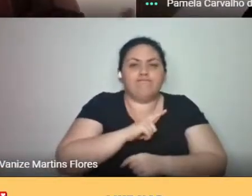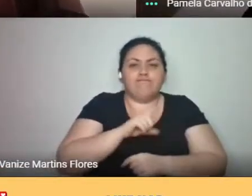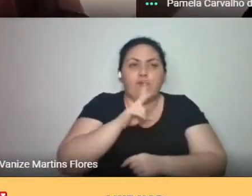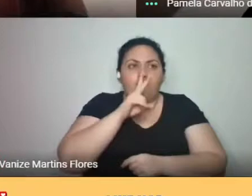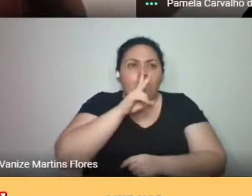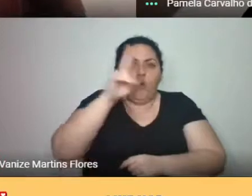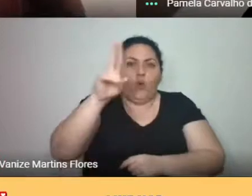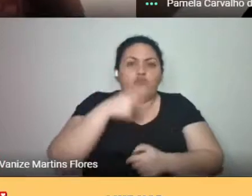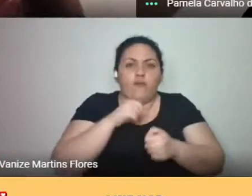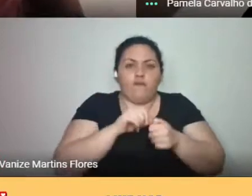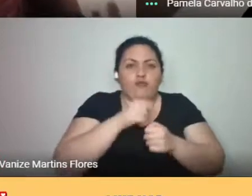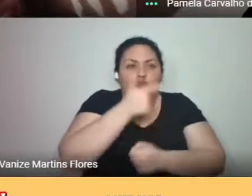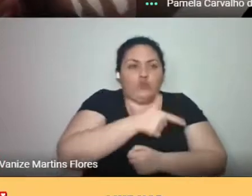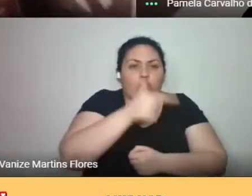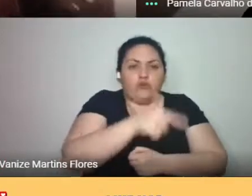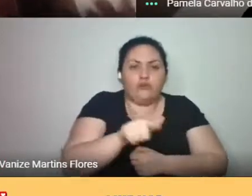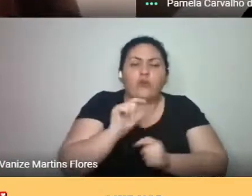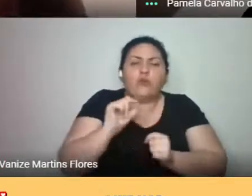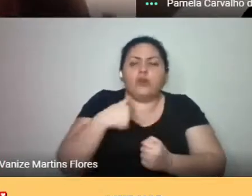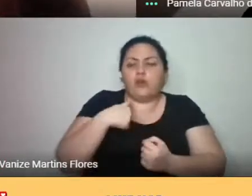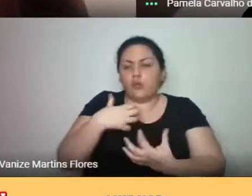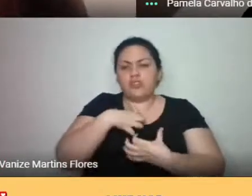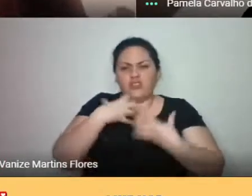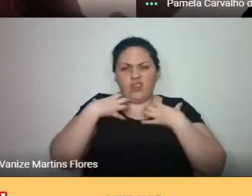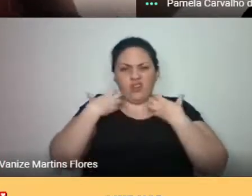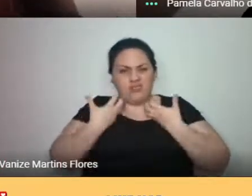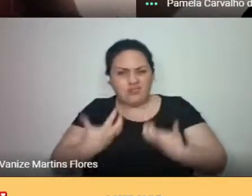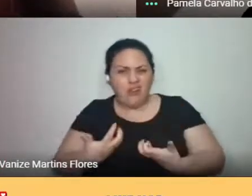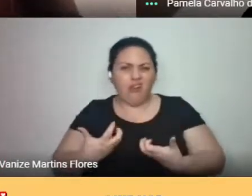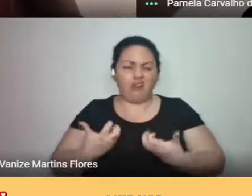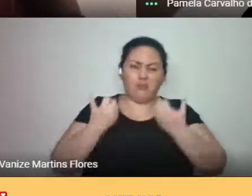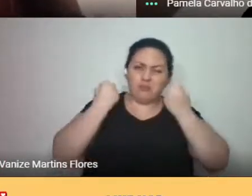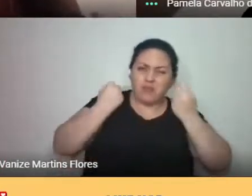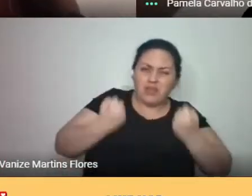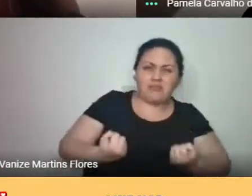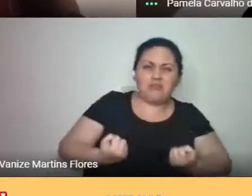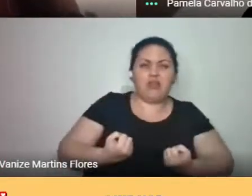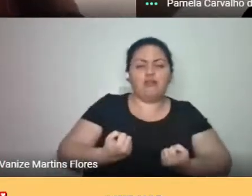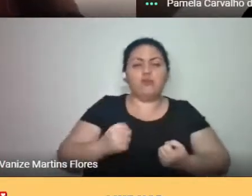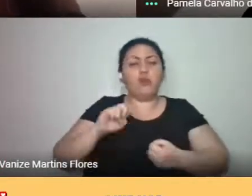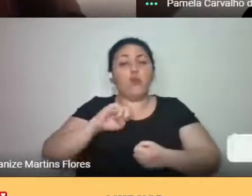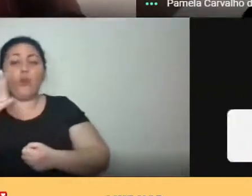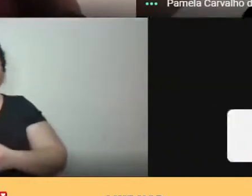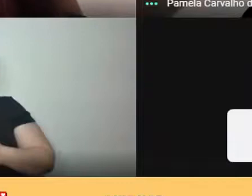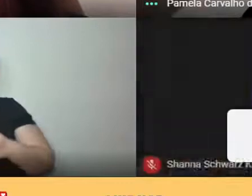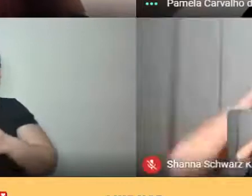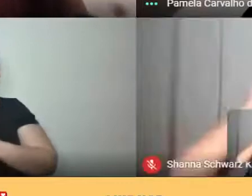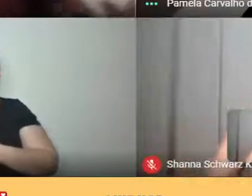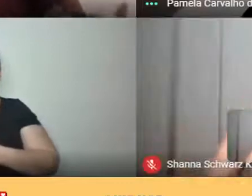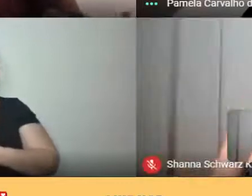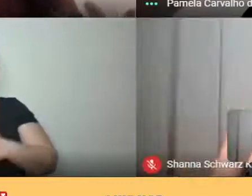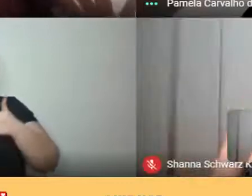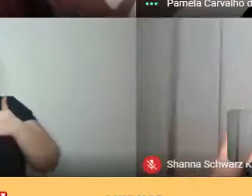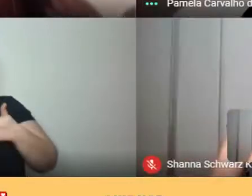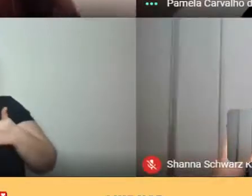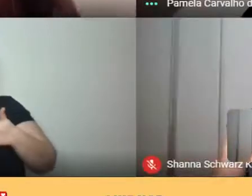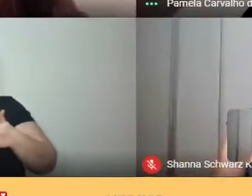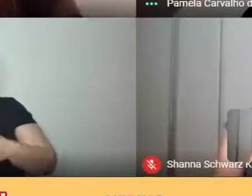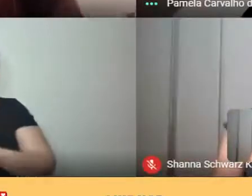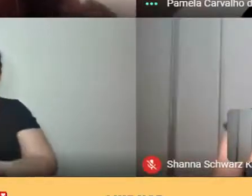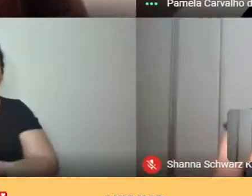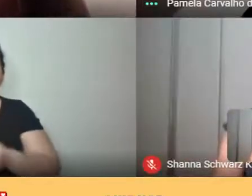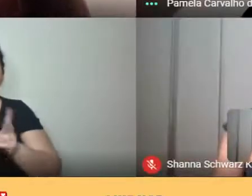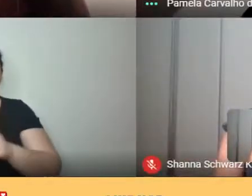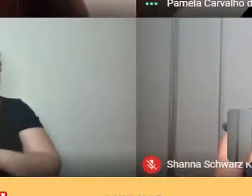de ressaca, de excesso, ou não, estou ok, estou me sentindo bem, né? Então, volta sempre assim para a gente poder